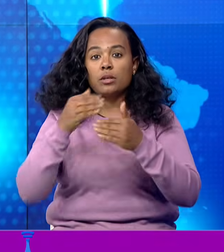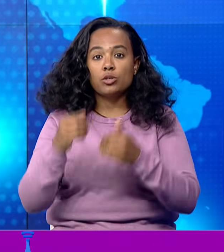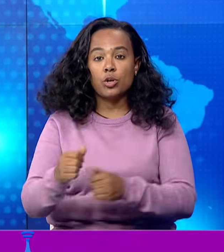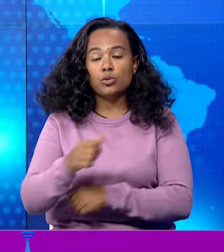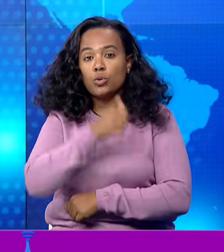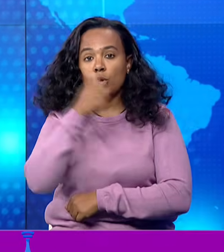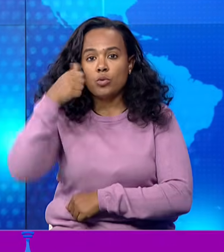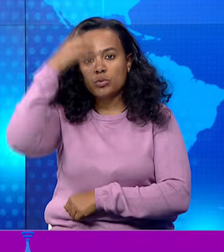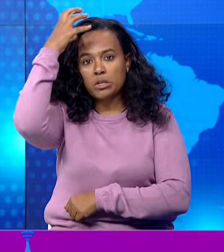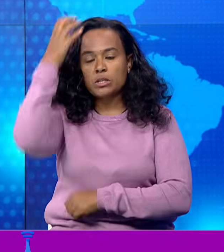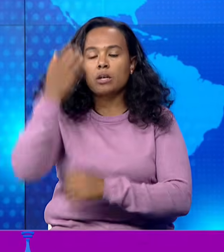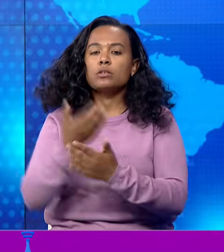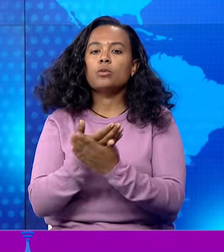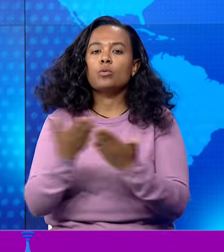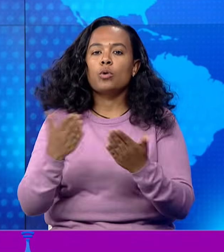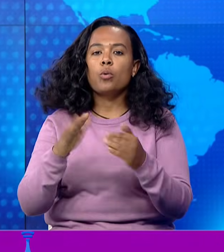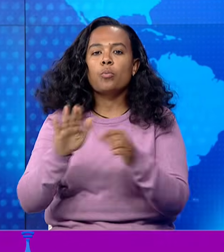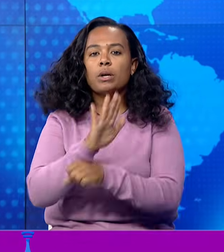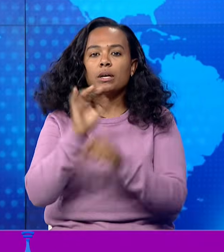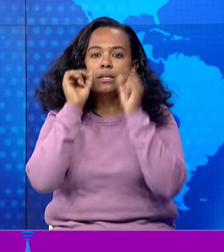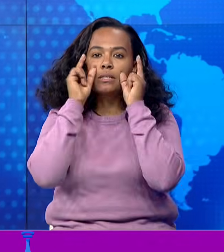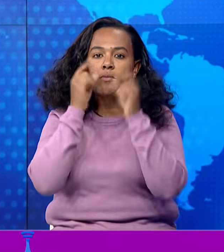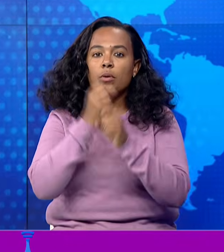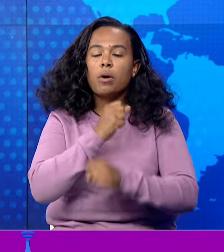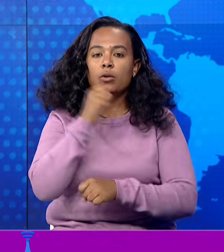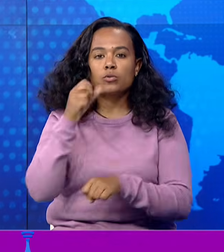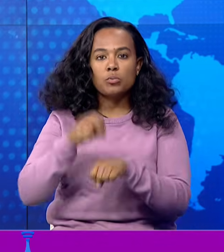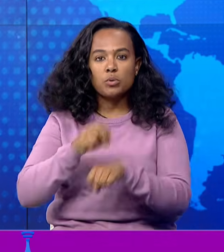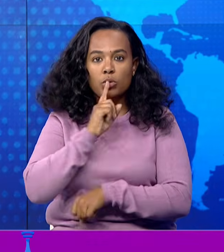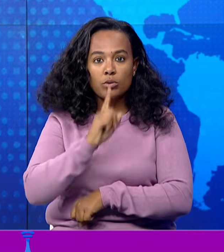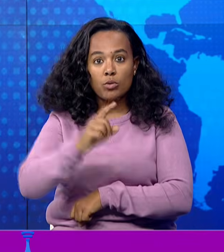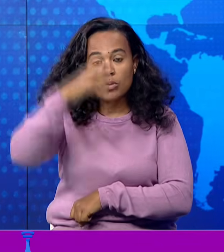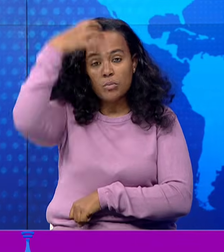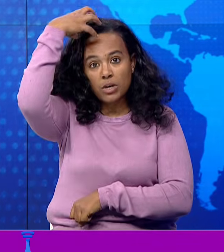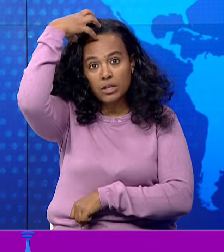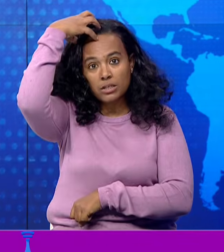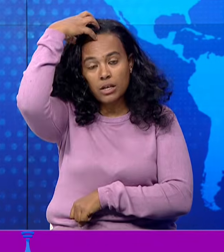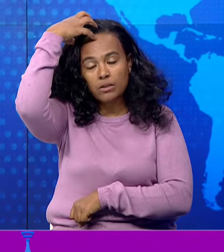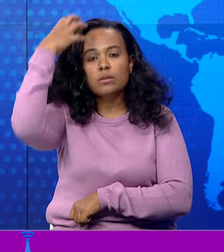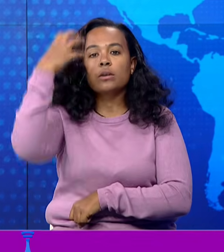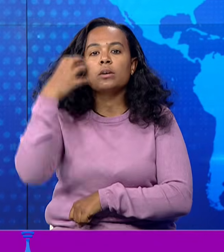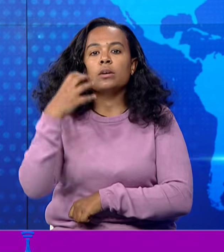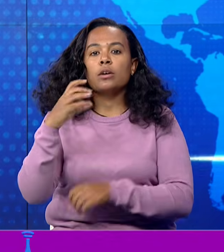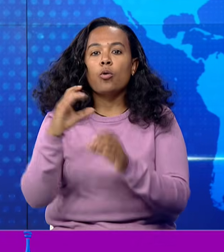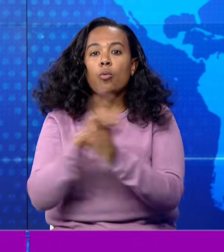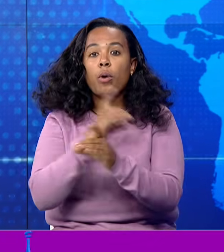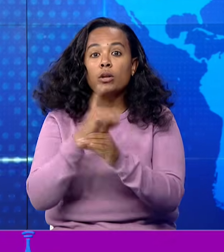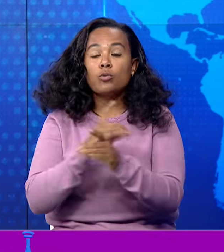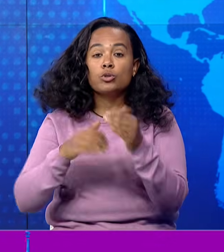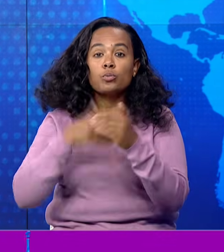ሌሎች መንግስታት ስለ ጉዳዩ በቂ ግንዛቤ ባልጨበጡበት ወቅት ነው። መንግስታት በቅጡ ከኩባንያዎች